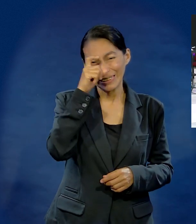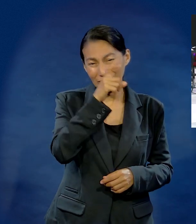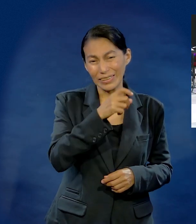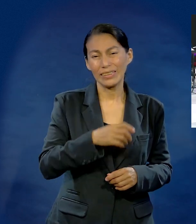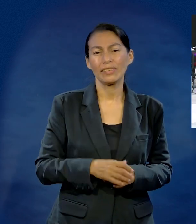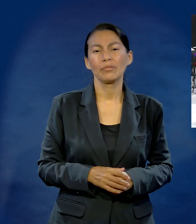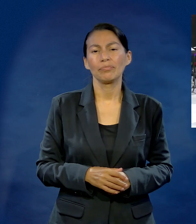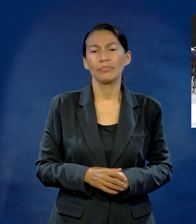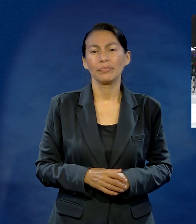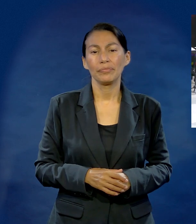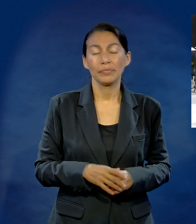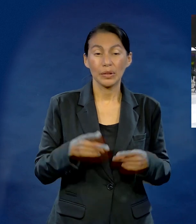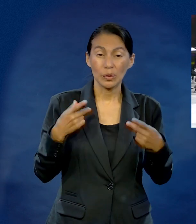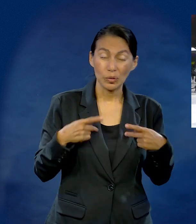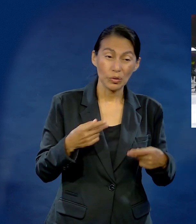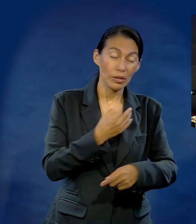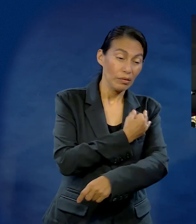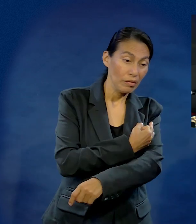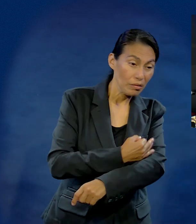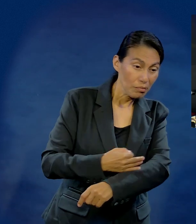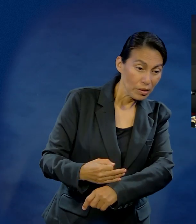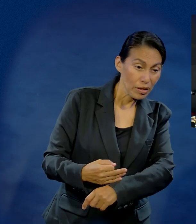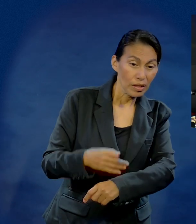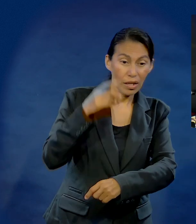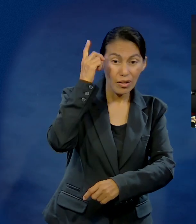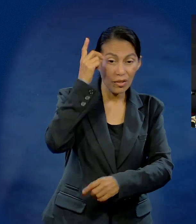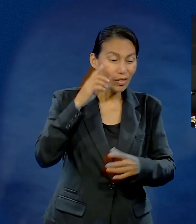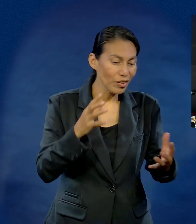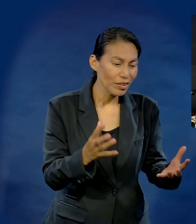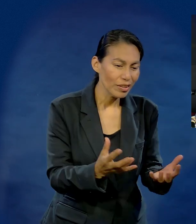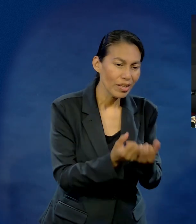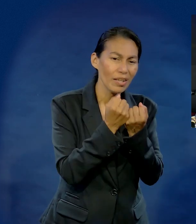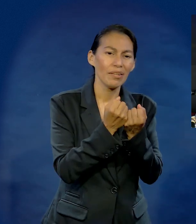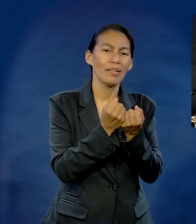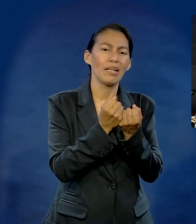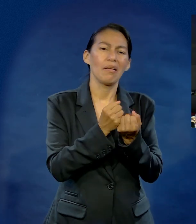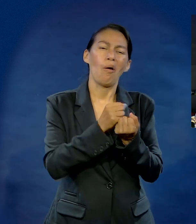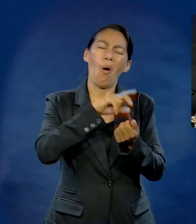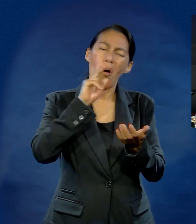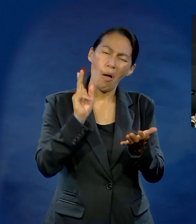Se llama no aprender de los errores.